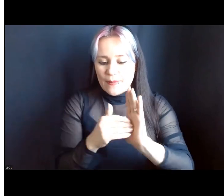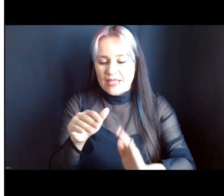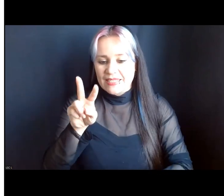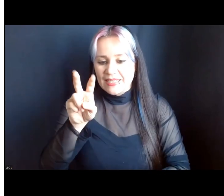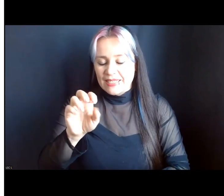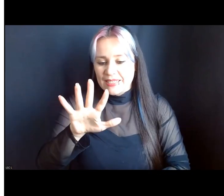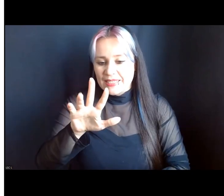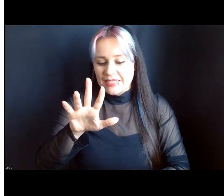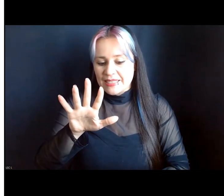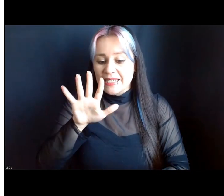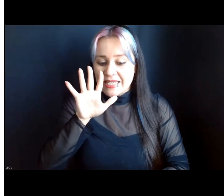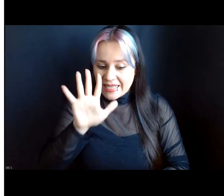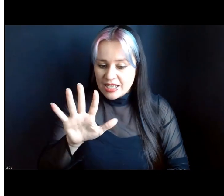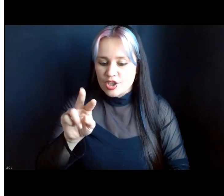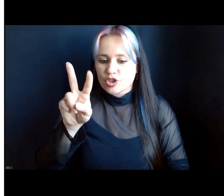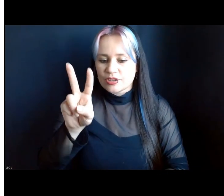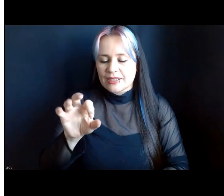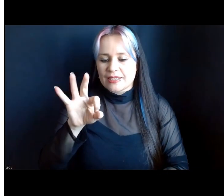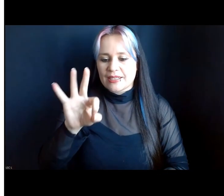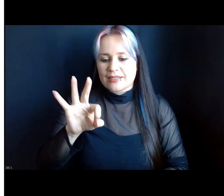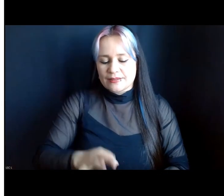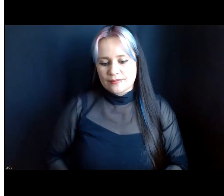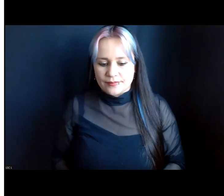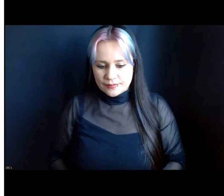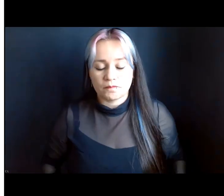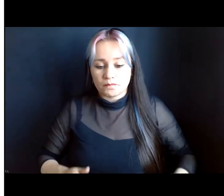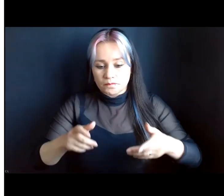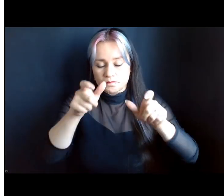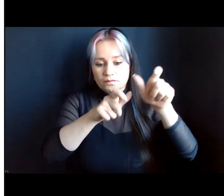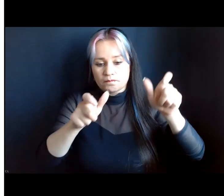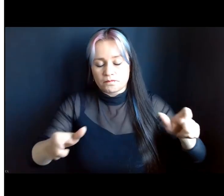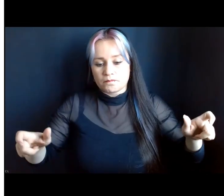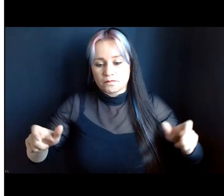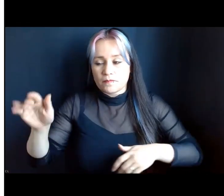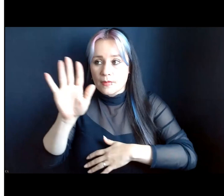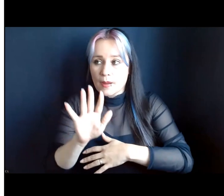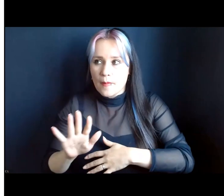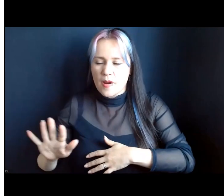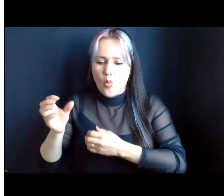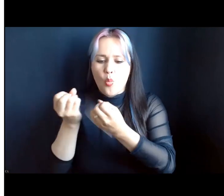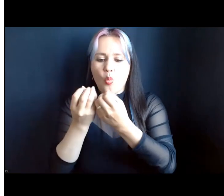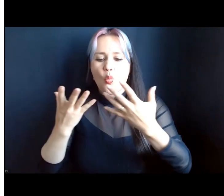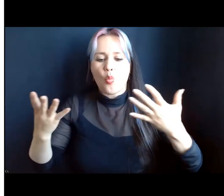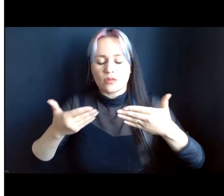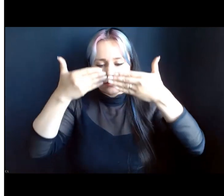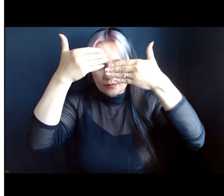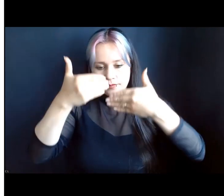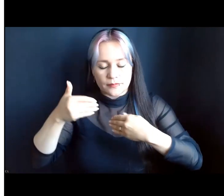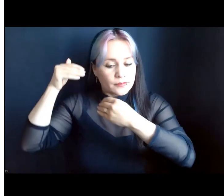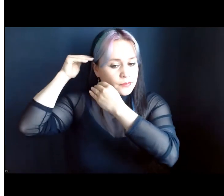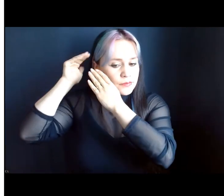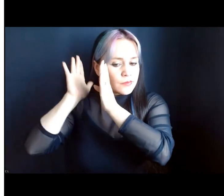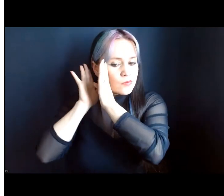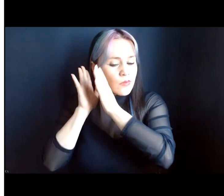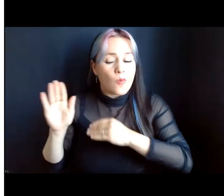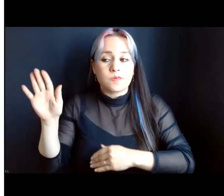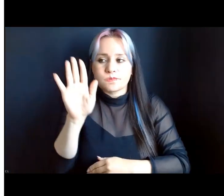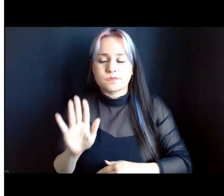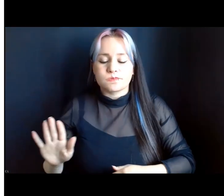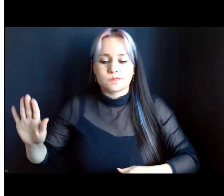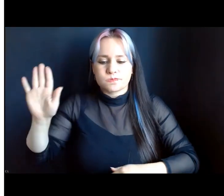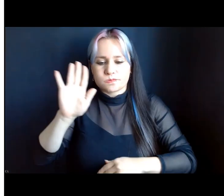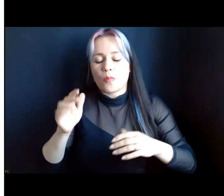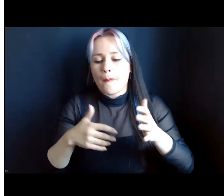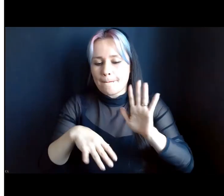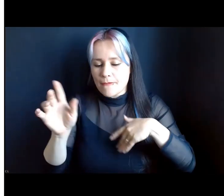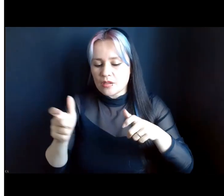25573 29038 población sorda nuevo registro para localización y caracterización de personas con discapacidad